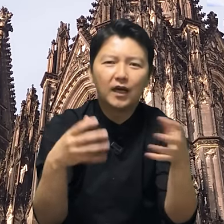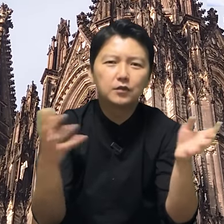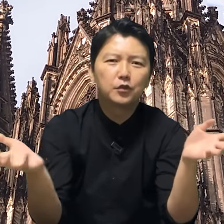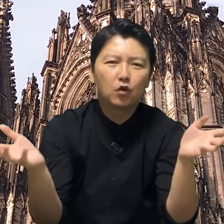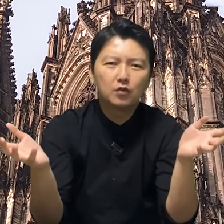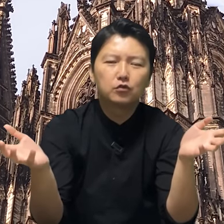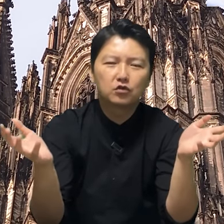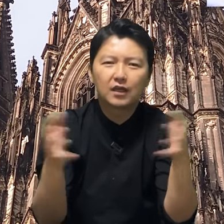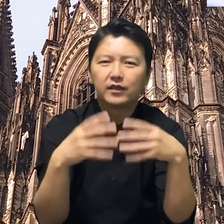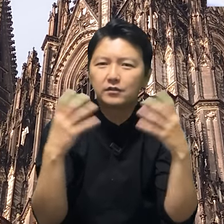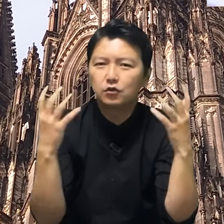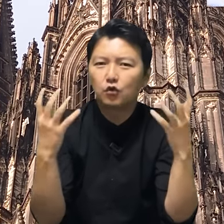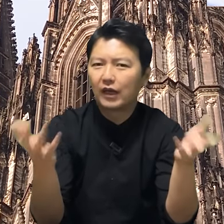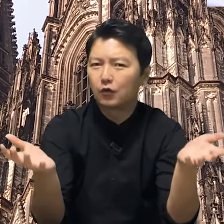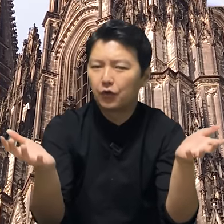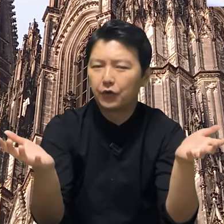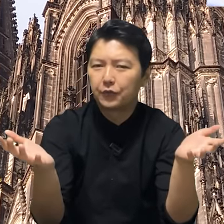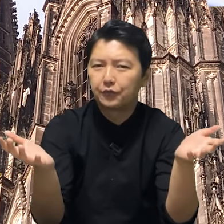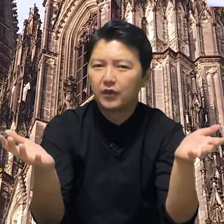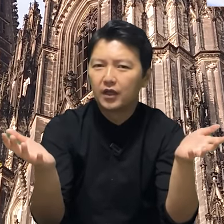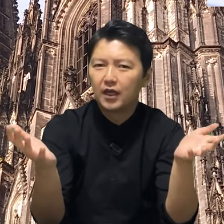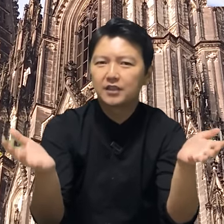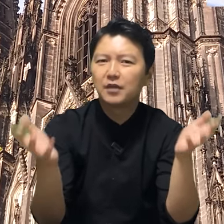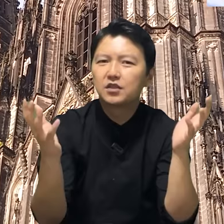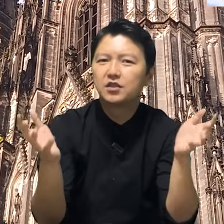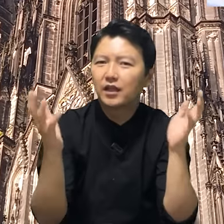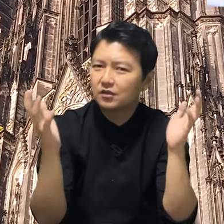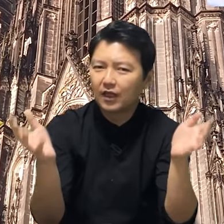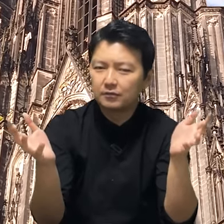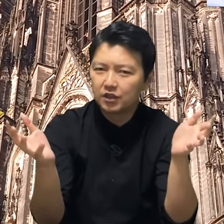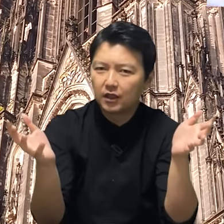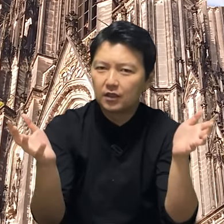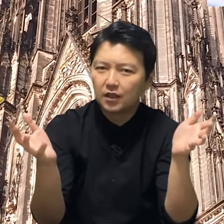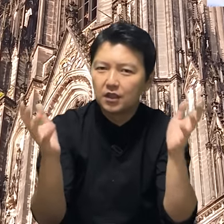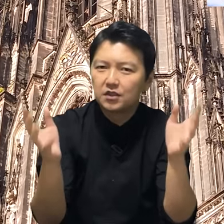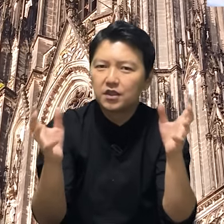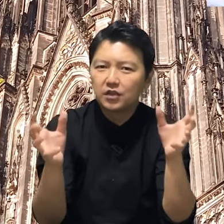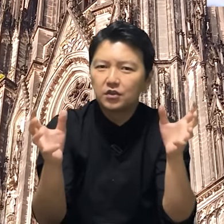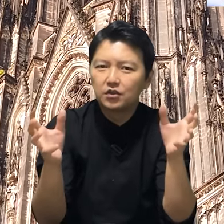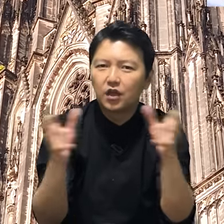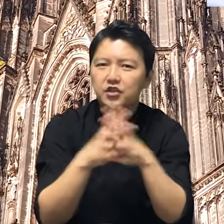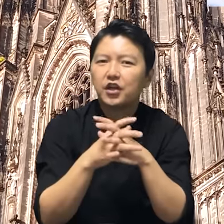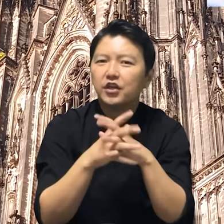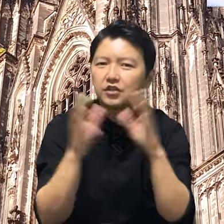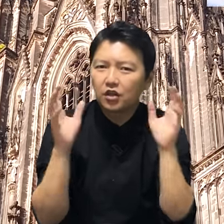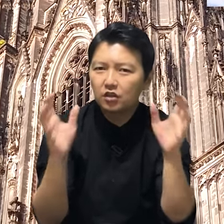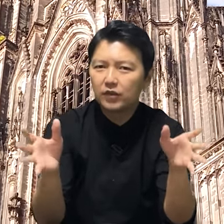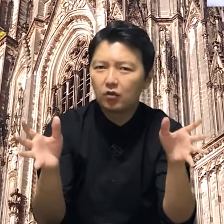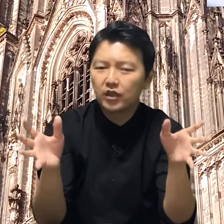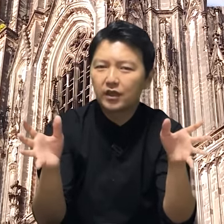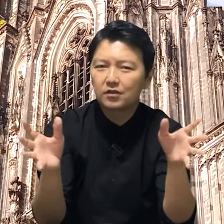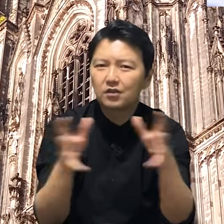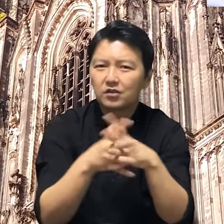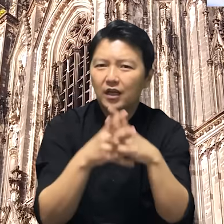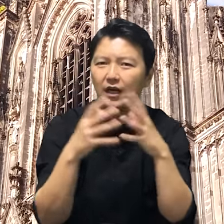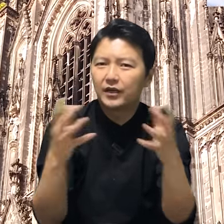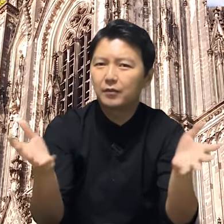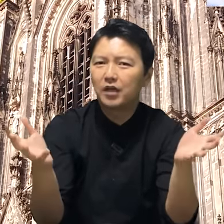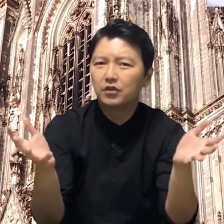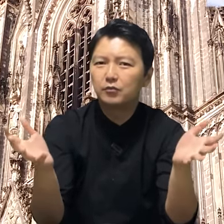벌 확률도 상대적으로 낮고요. 하지만 그때는 다릅니다. 그때는 제일 처음 나올 때라서 그냥 가게만 열면